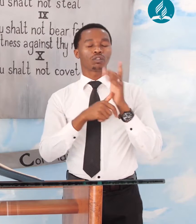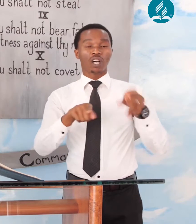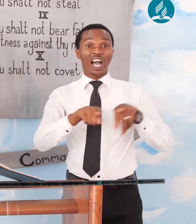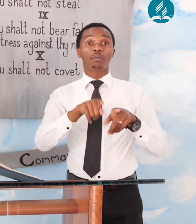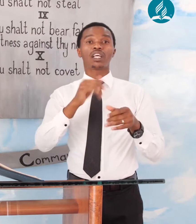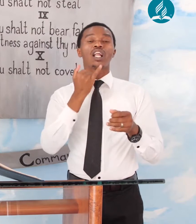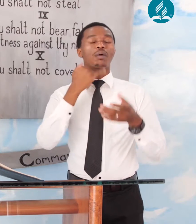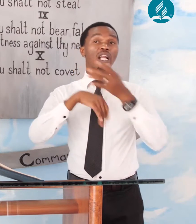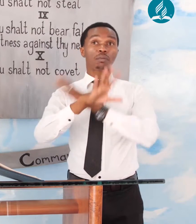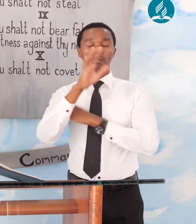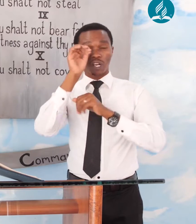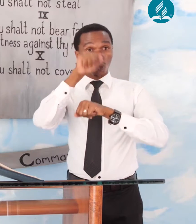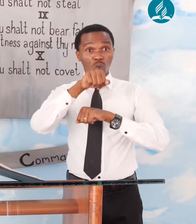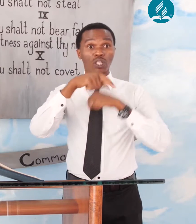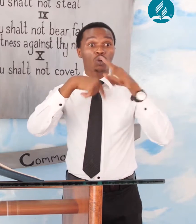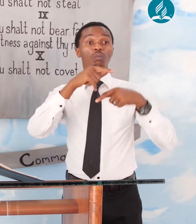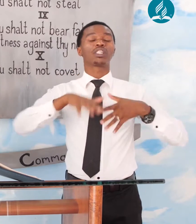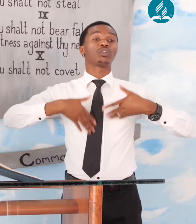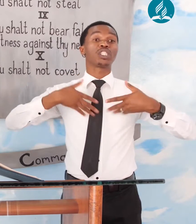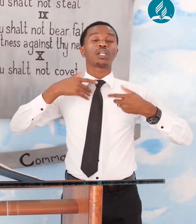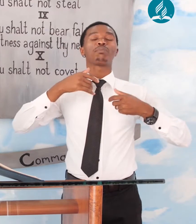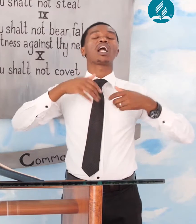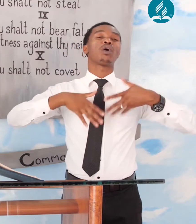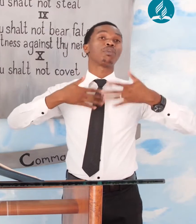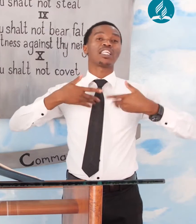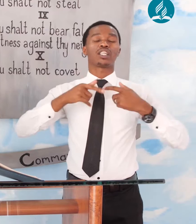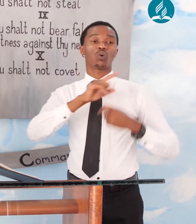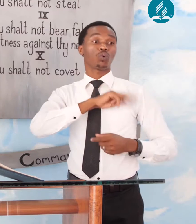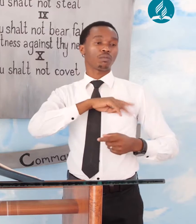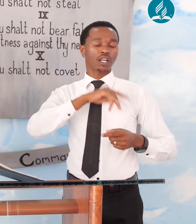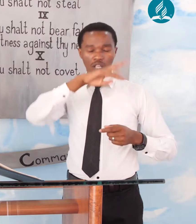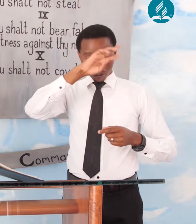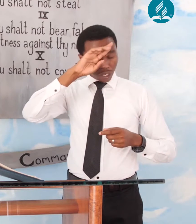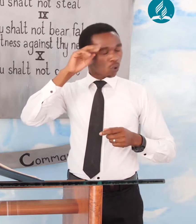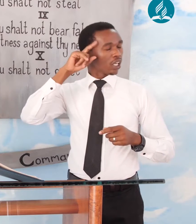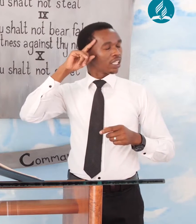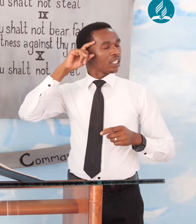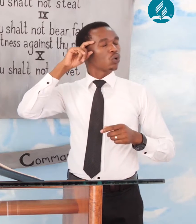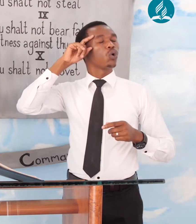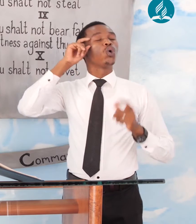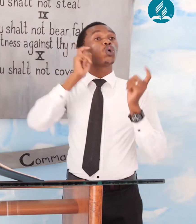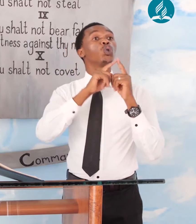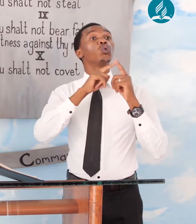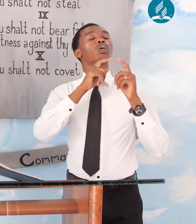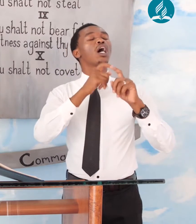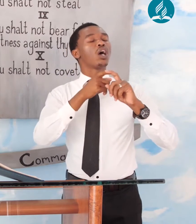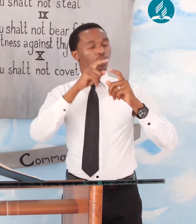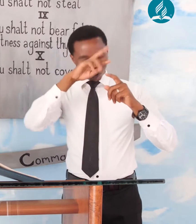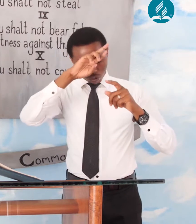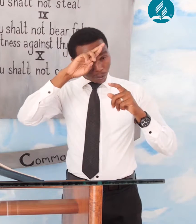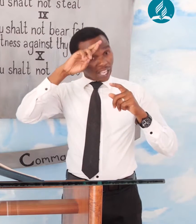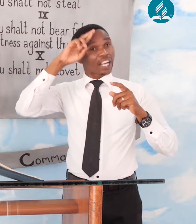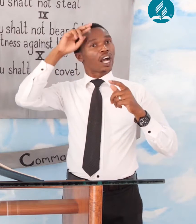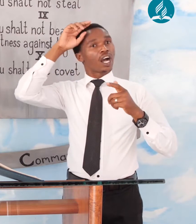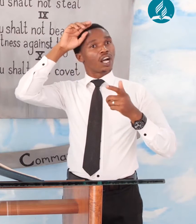ibinezeza by'ibyaha, kuko yatekereje yuko gutukwa bamuhora Kristo ari ubutunzi buruta